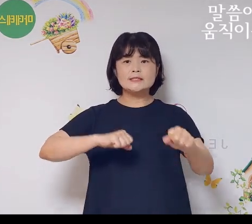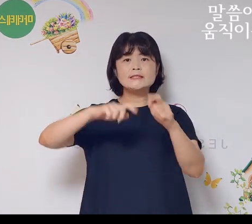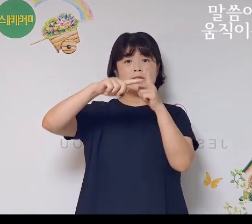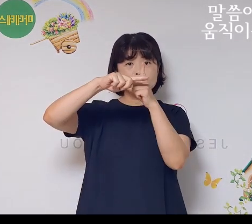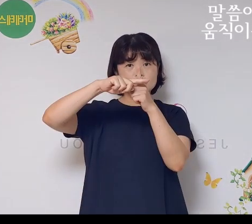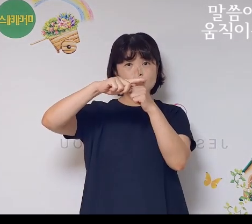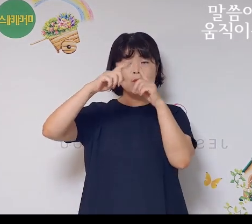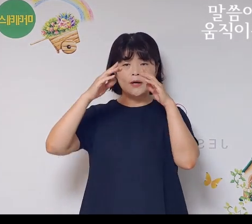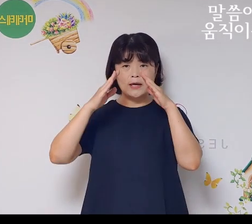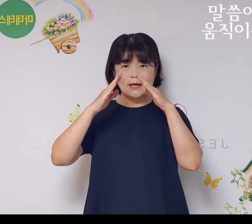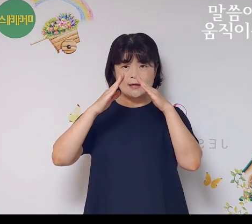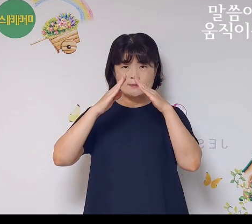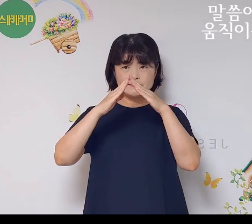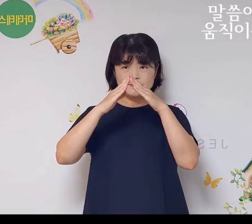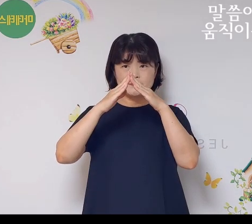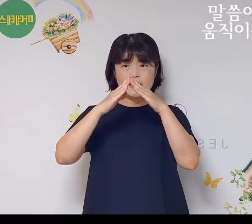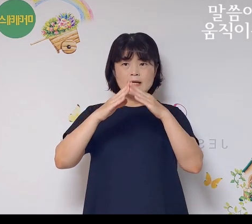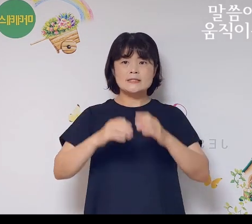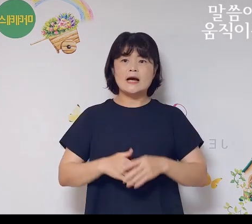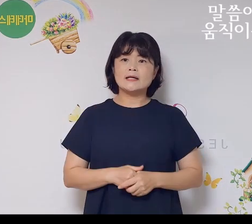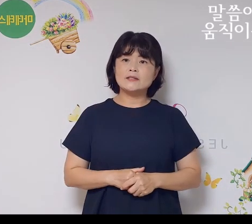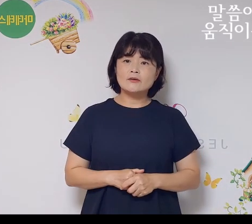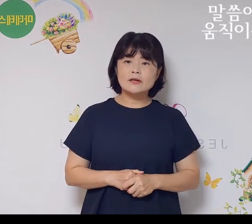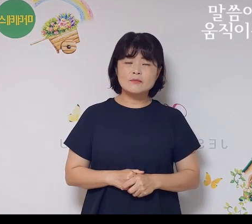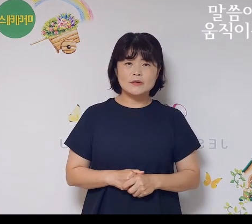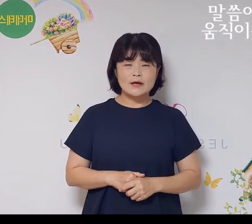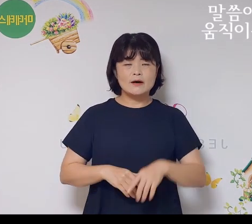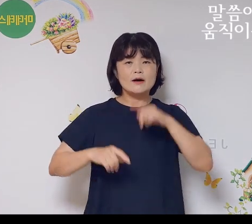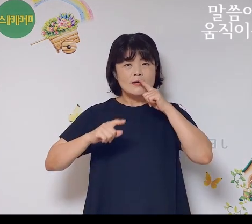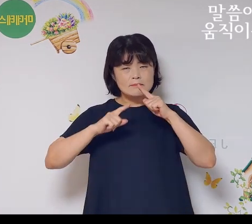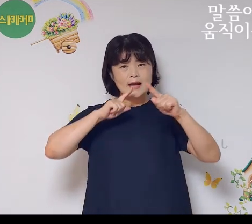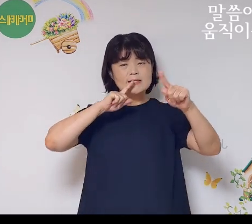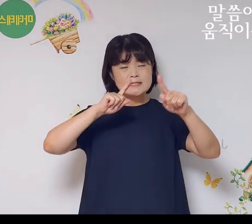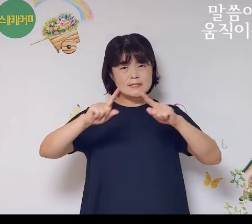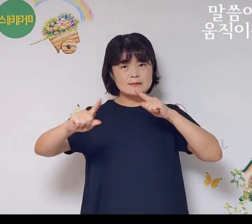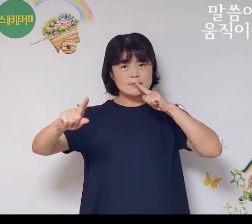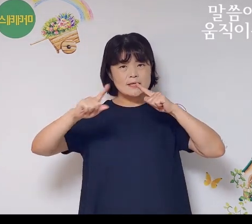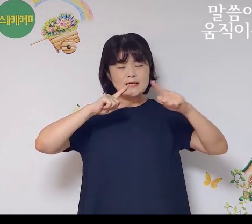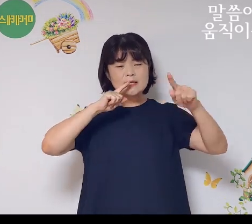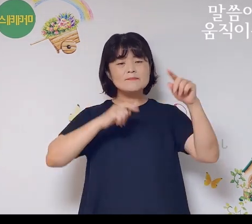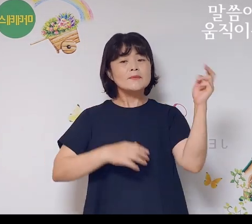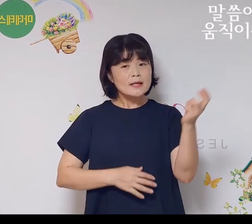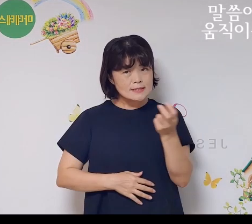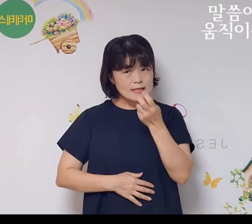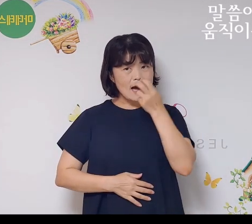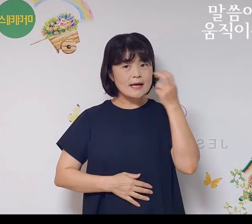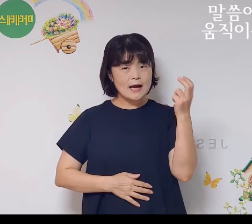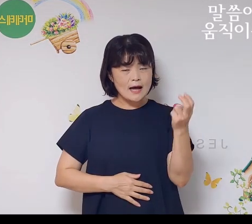움직이는 교회. 자, 연결해 볼게요. 말씀이